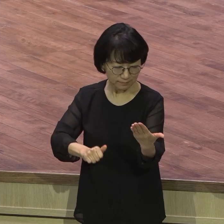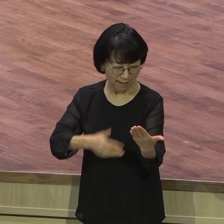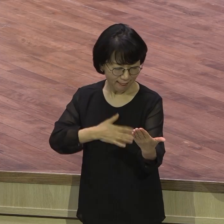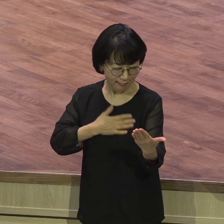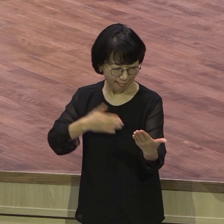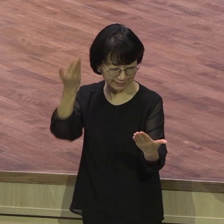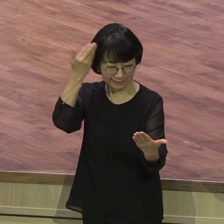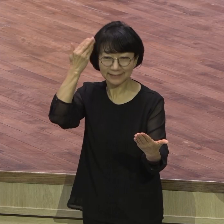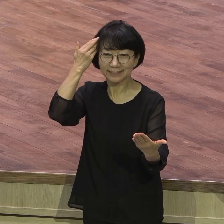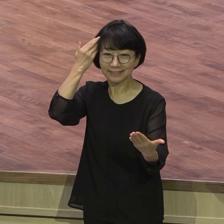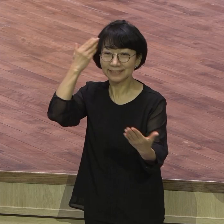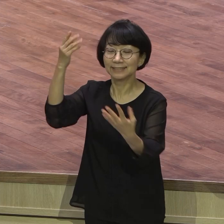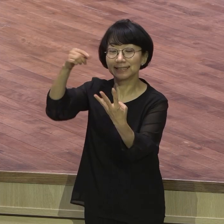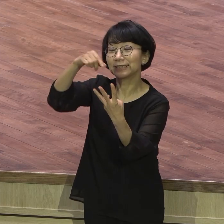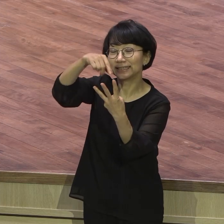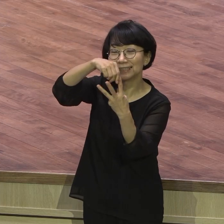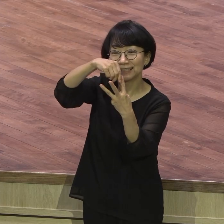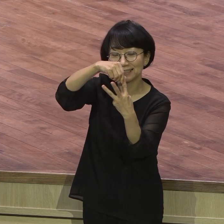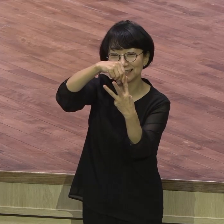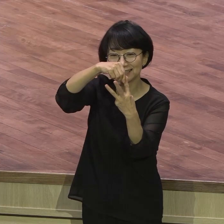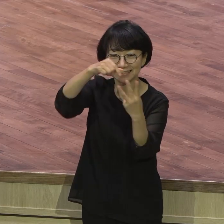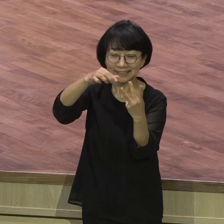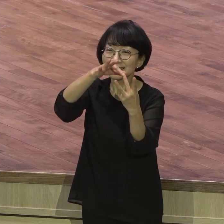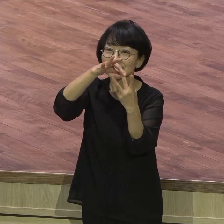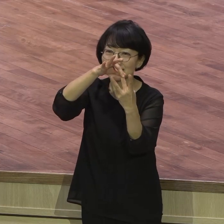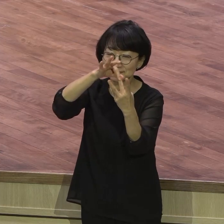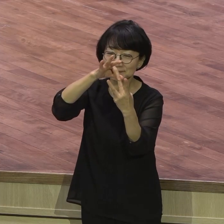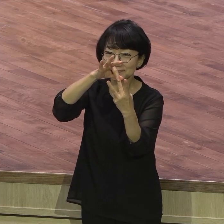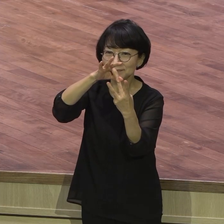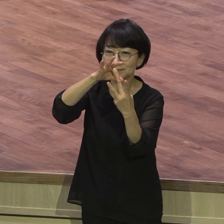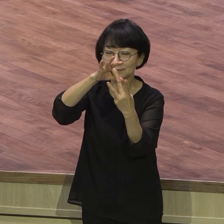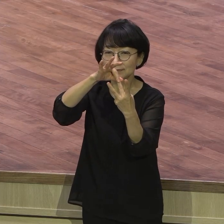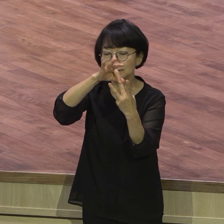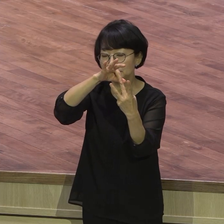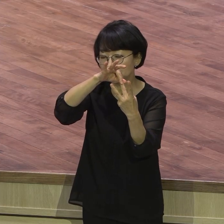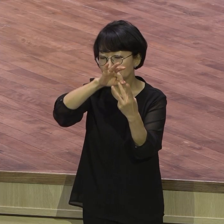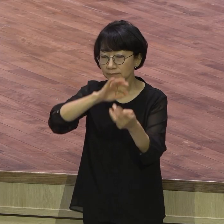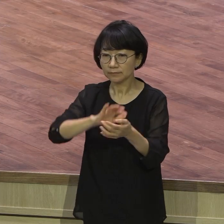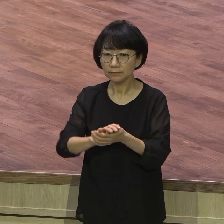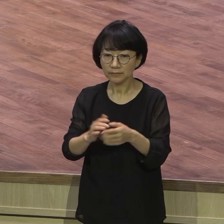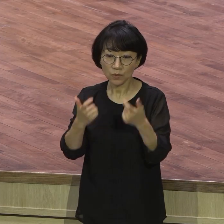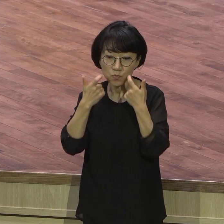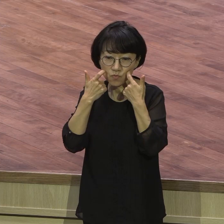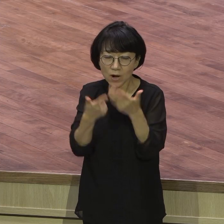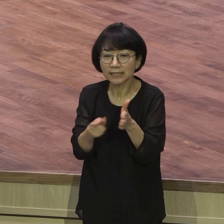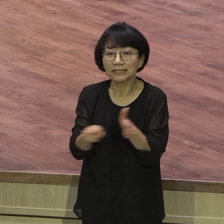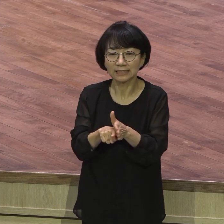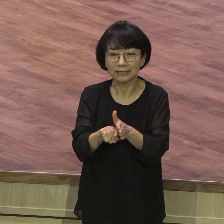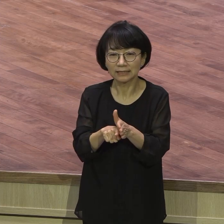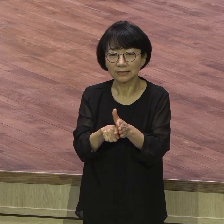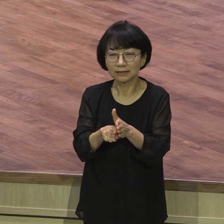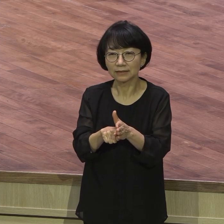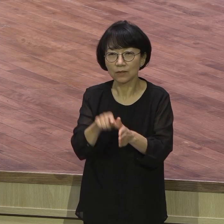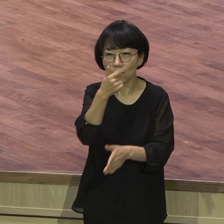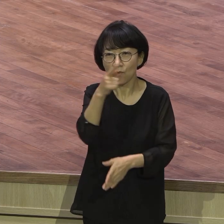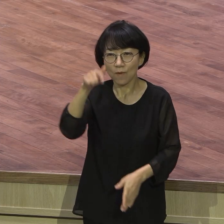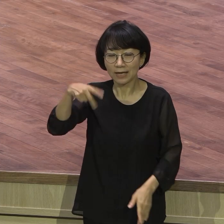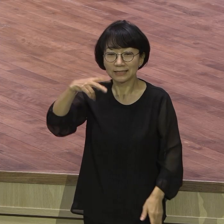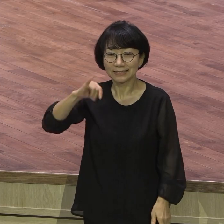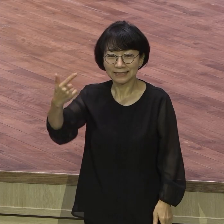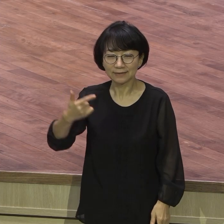이런 지식적인 그리스도인 둘째로 둘째는 확신적 그리스도인이십니다 그냥 알고